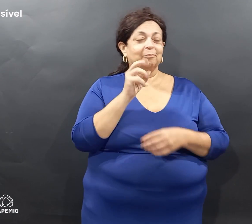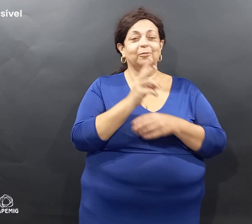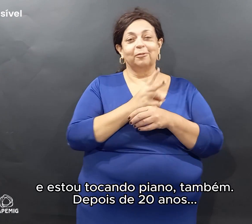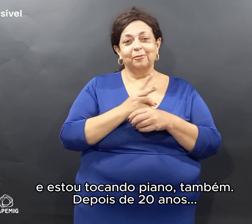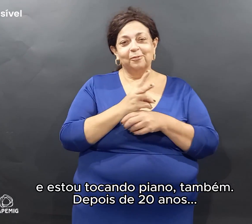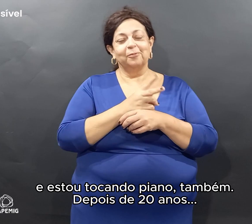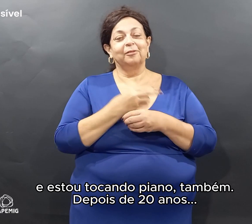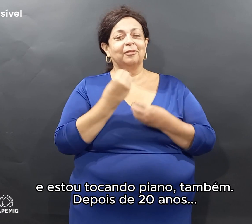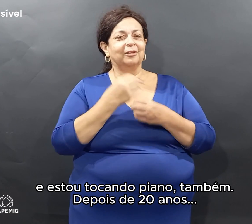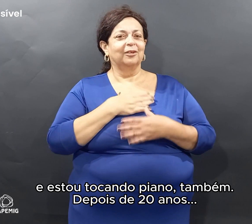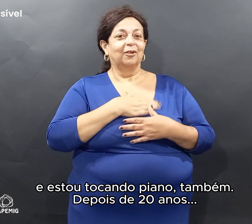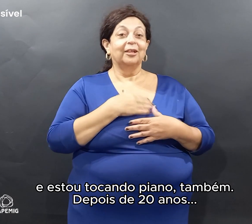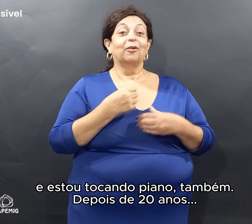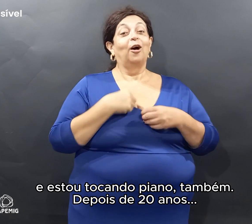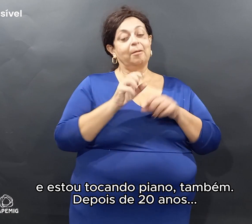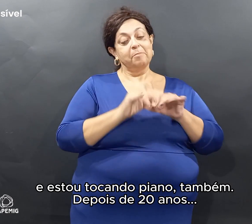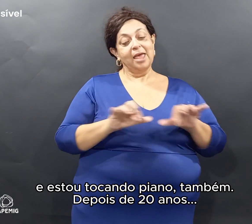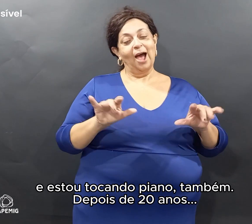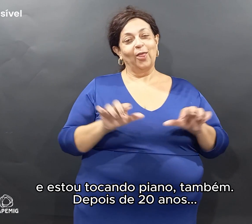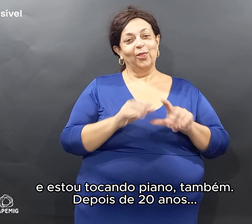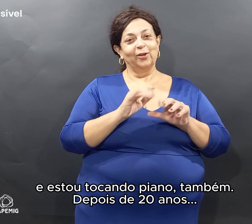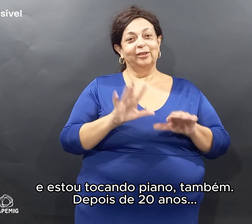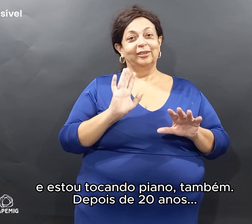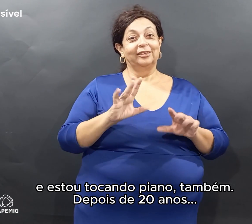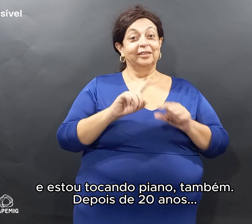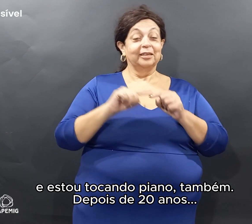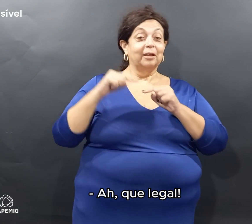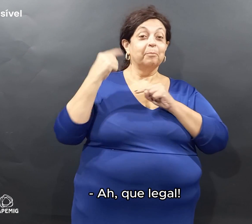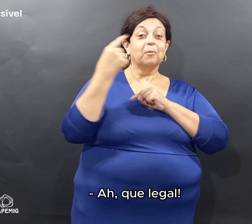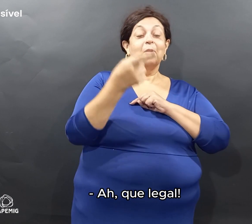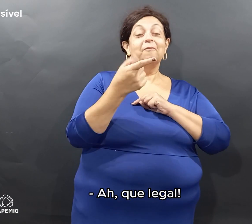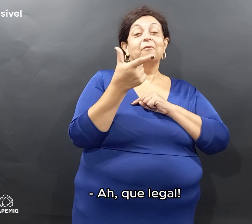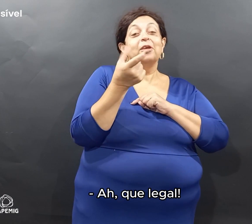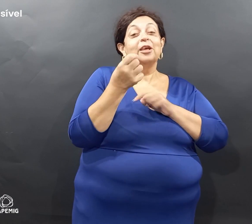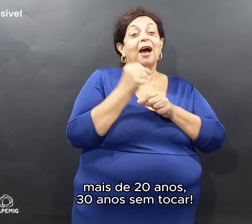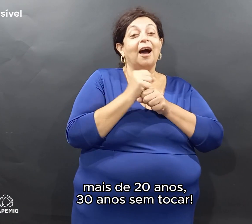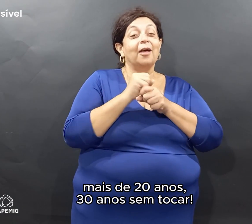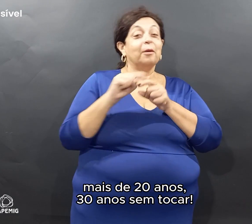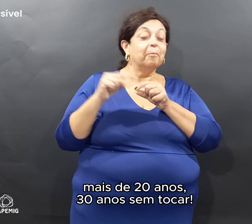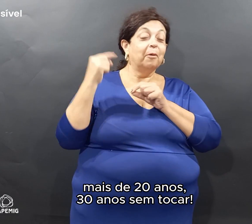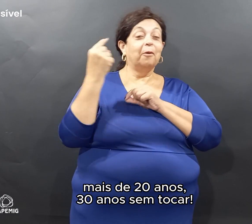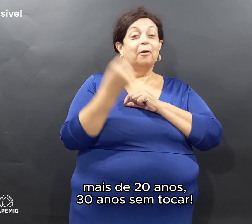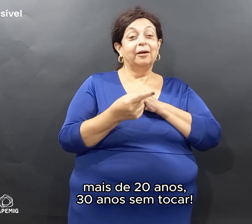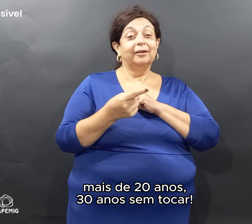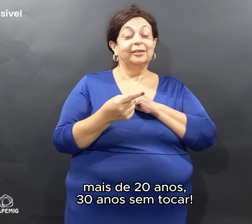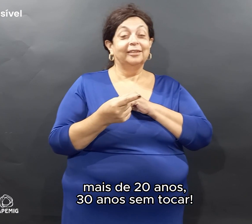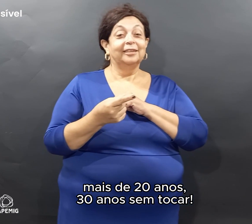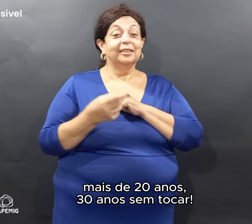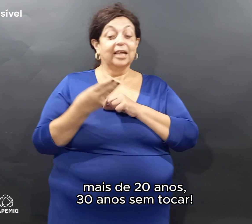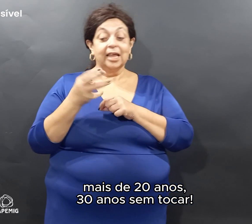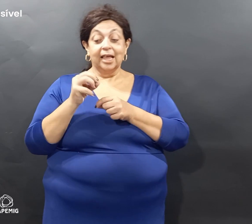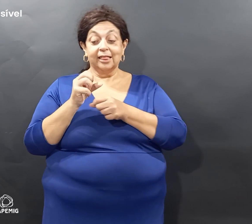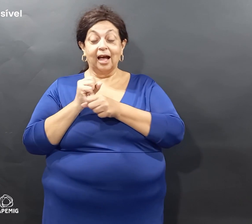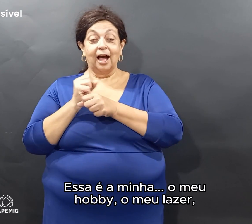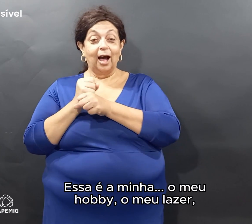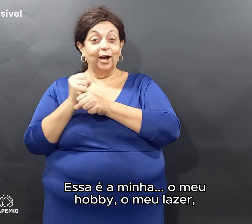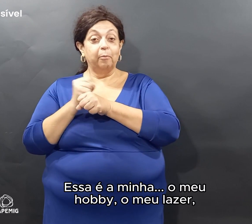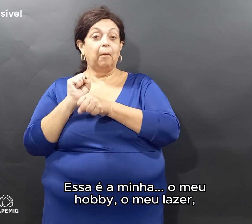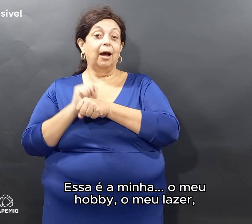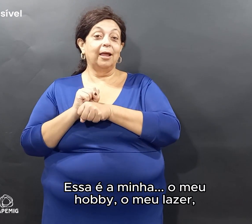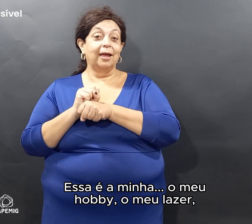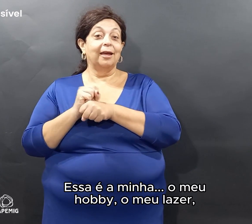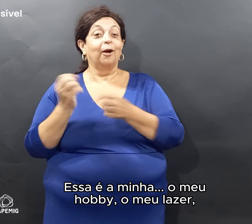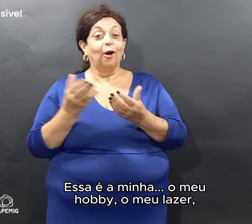procuro, e tô tocando piano também, depois de 20 anos. Ah, que legal. Mais de 20 anos, 30 anos sem tocar.